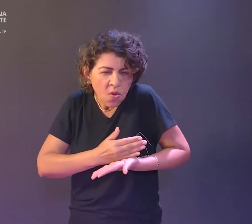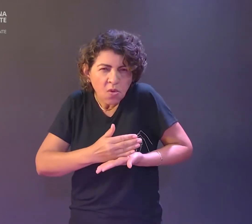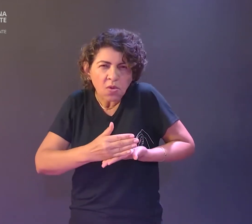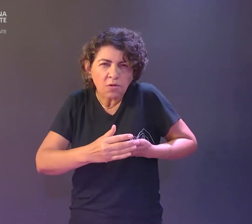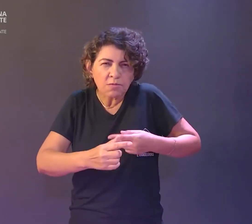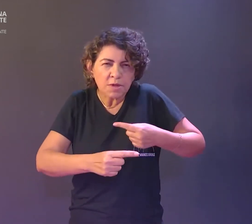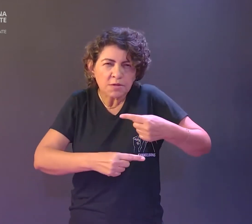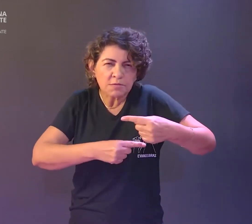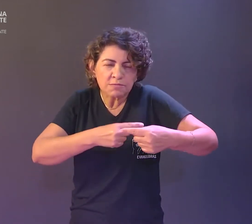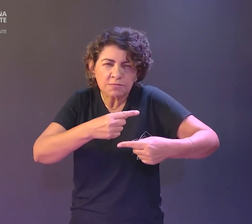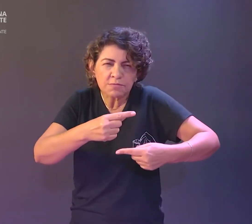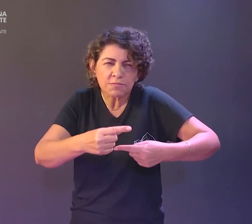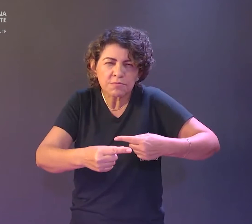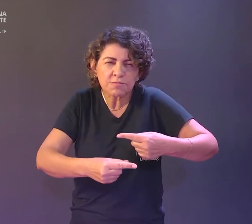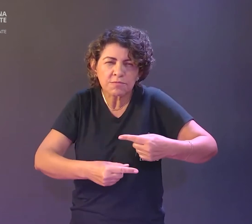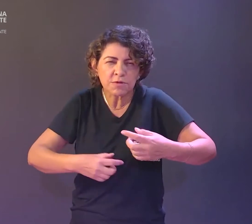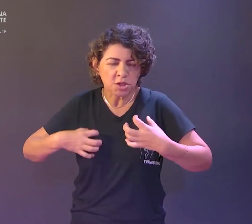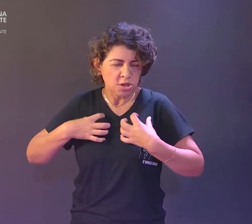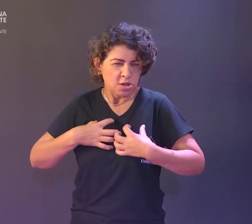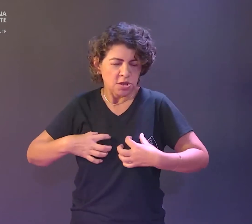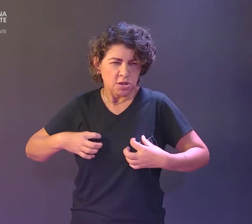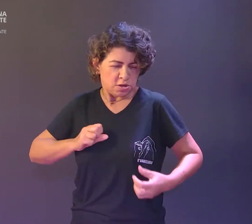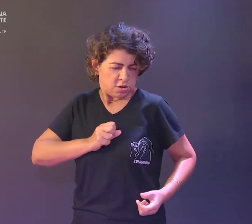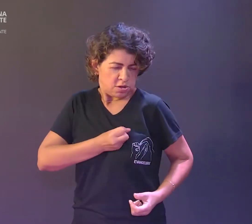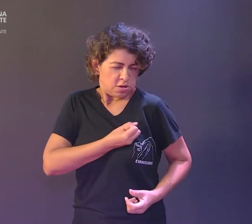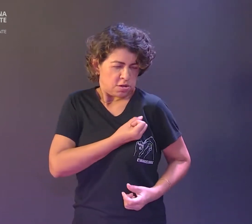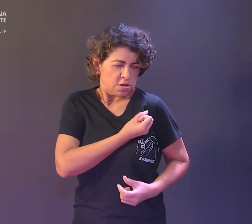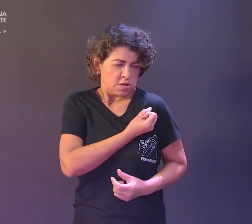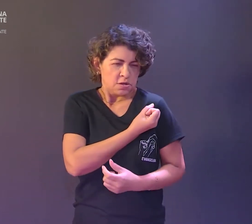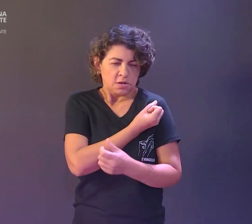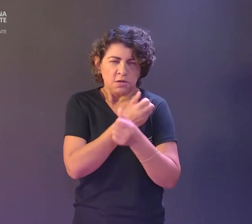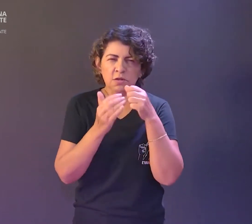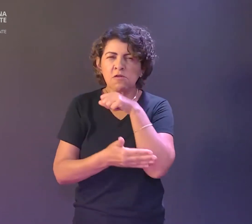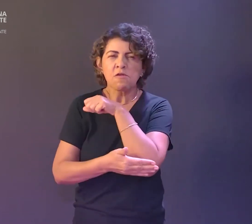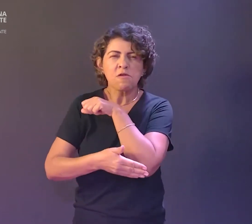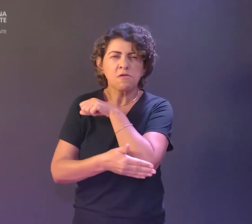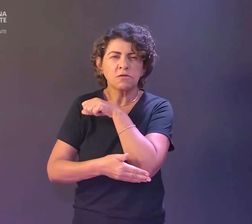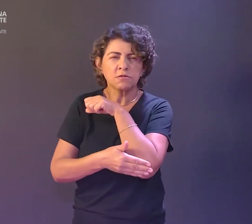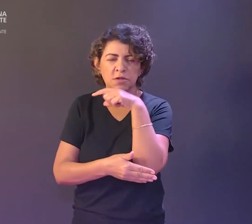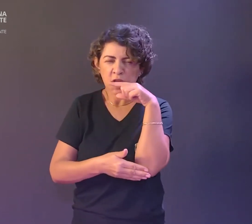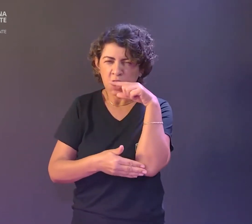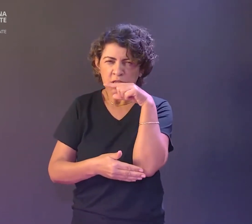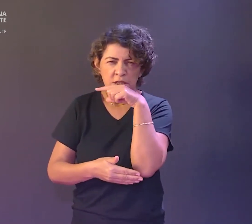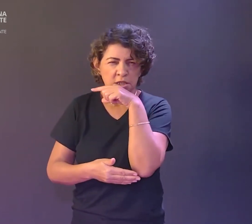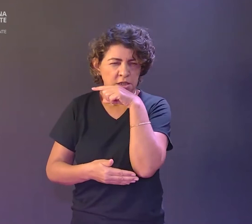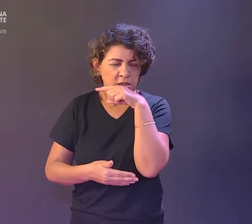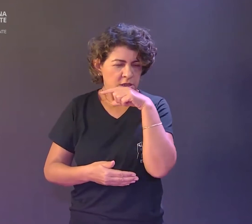a inveja e outros sentimentos perigosos que nos controla e nos faz falar e